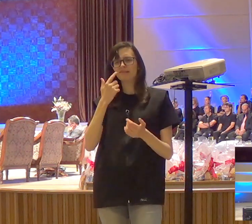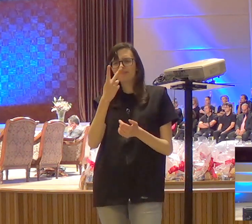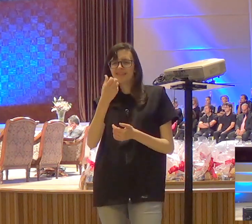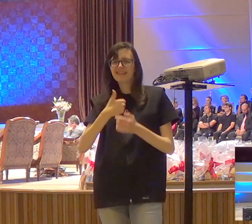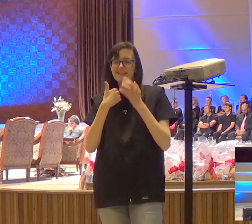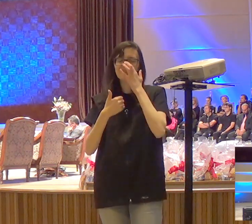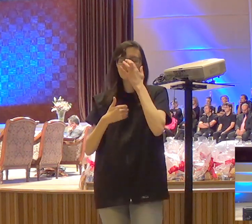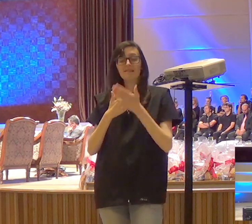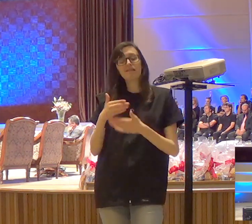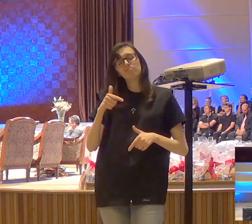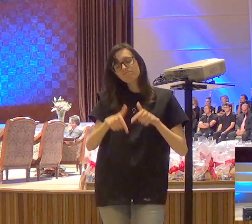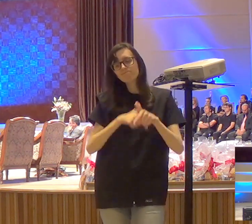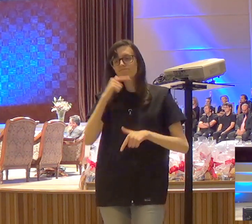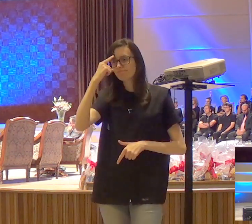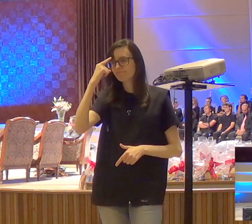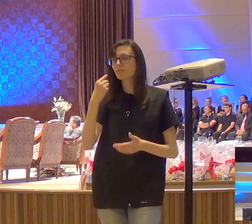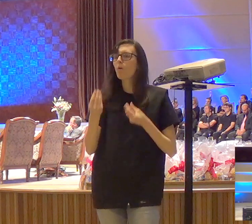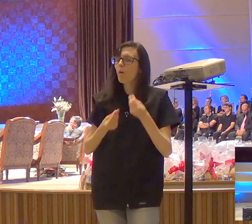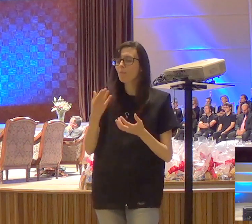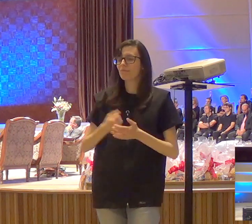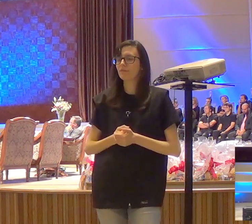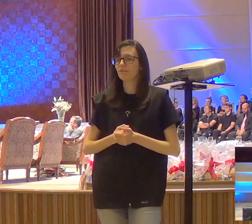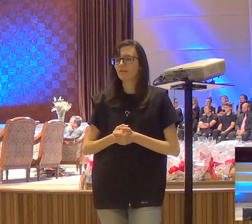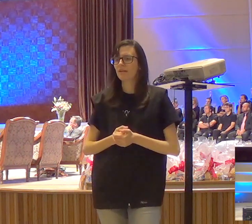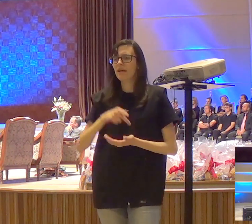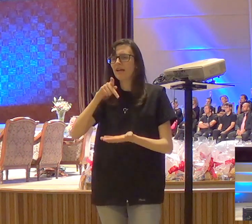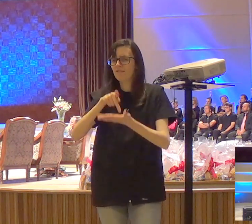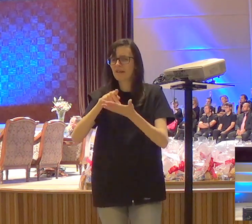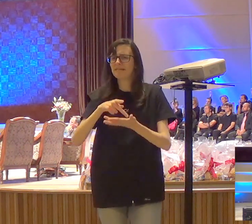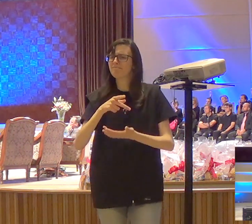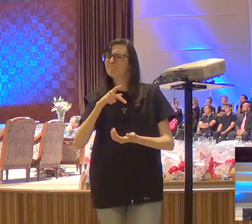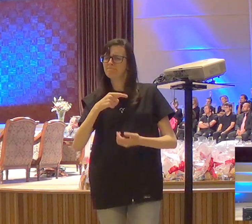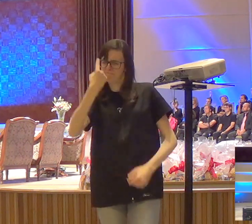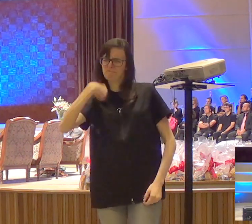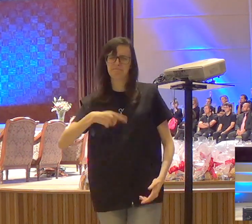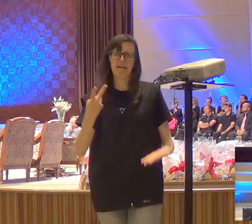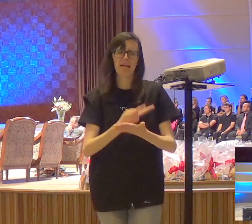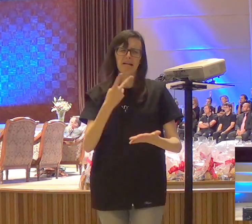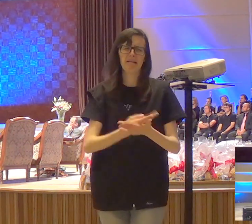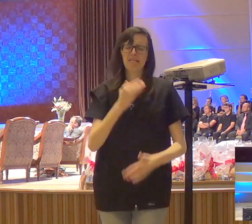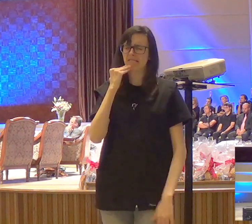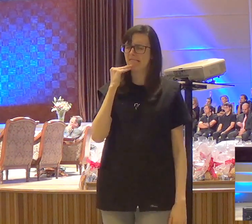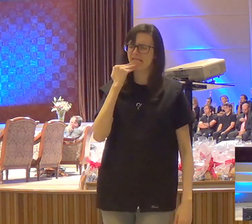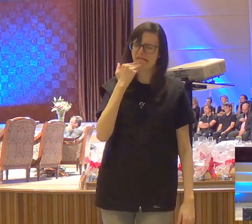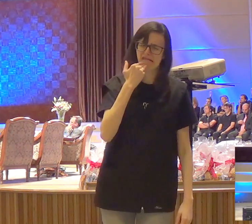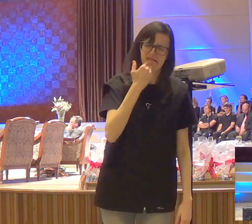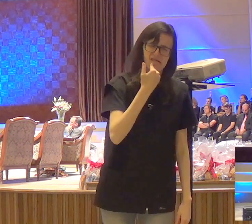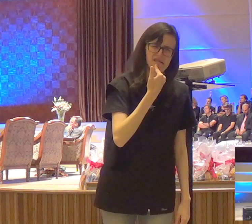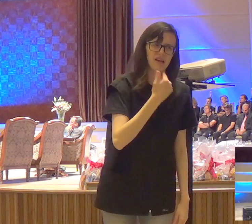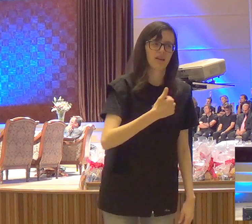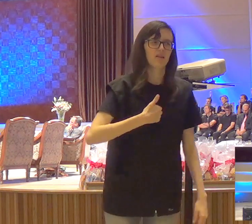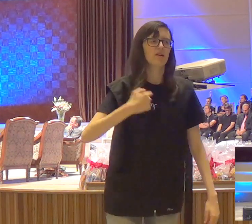vida. I have made many, many, many mistakes. E cometeu muitos e muitos erros. I am no angel. Ela não é um